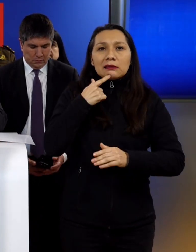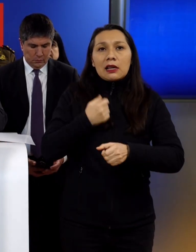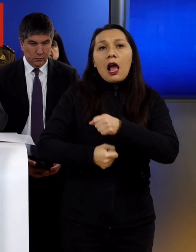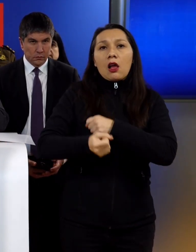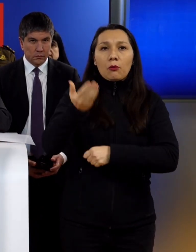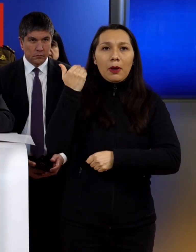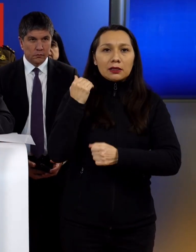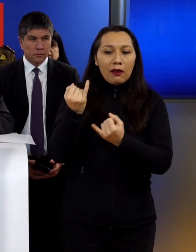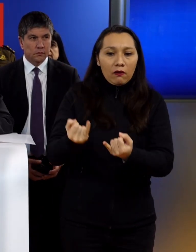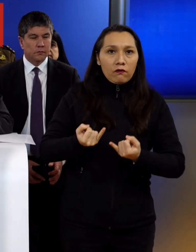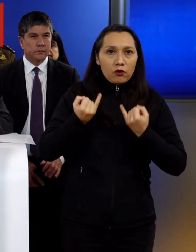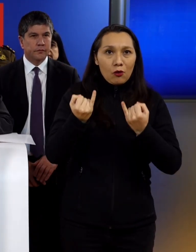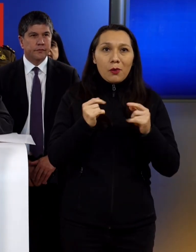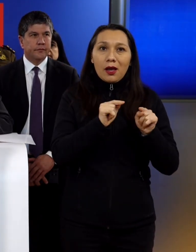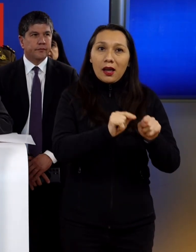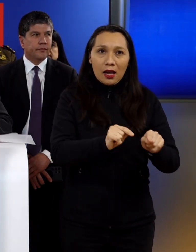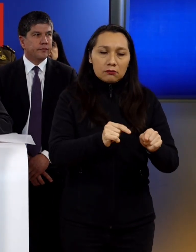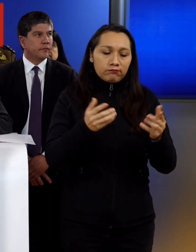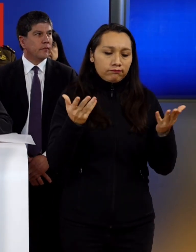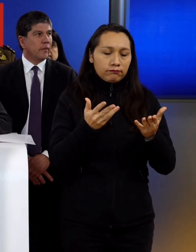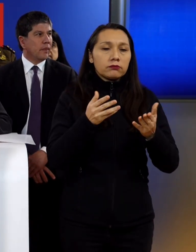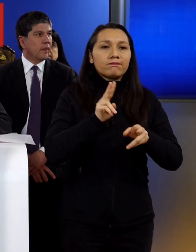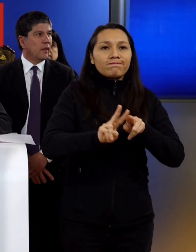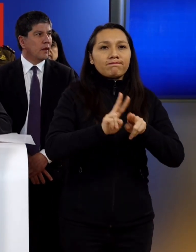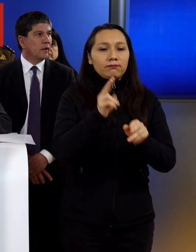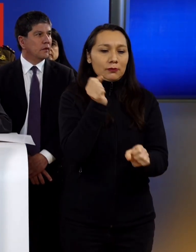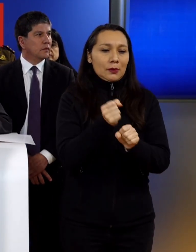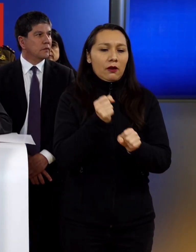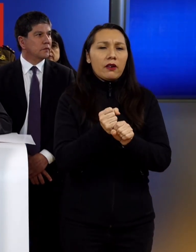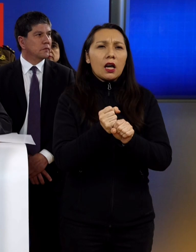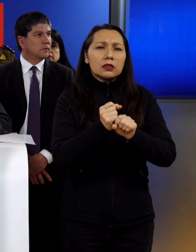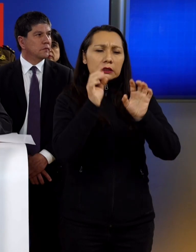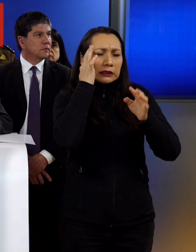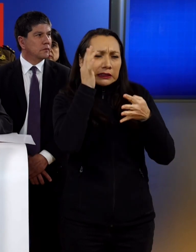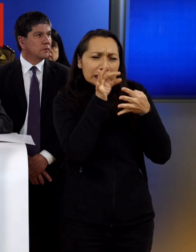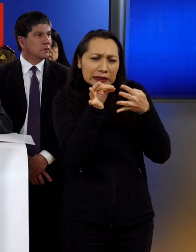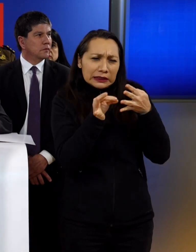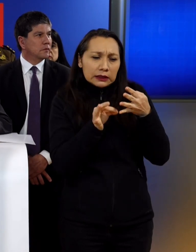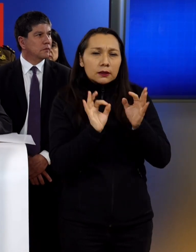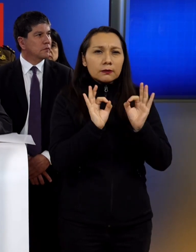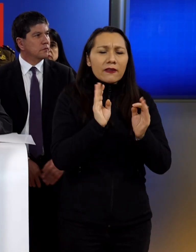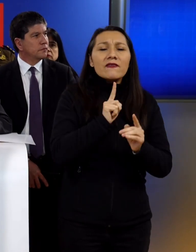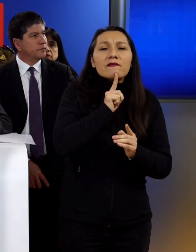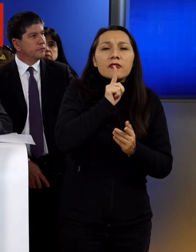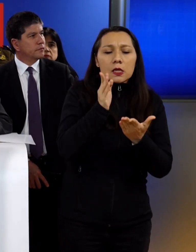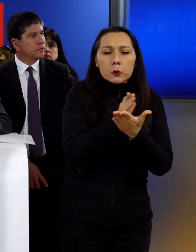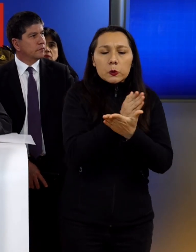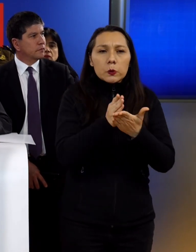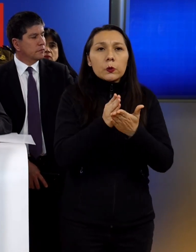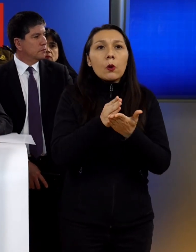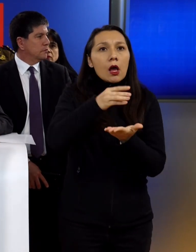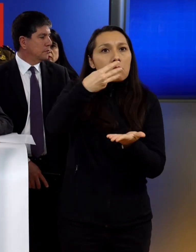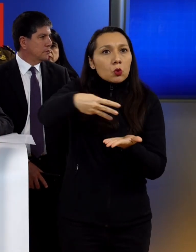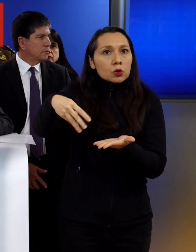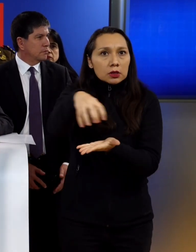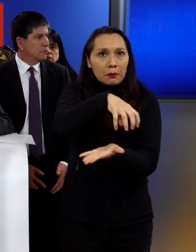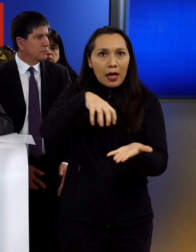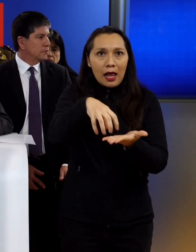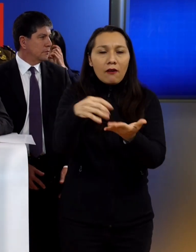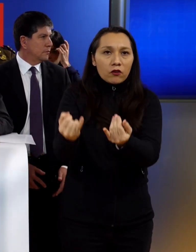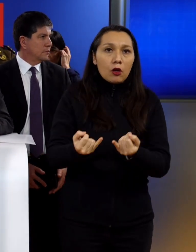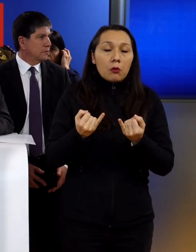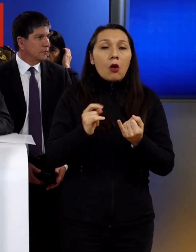pasado, lo cual da cuenta de que se está haciendo un trabajo más detallado y más acucioso desde los niveles locales. No quiere decir que hoy